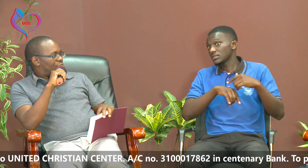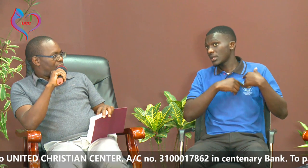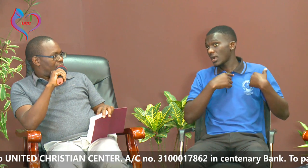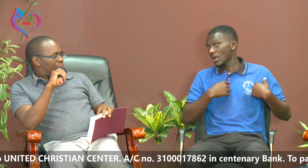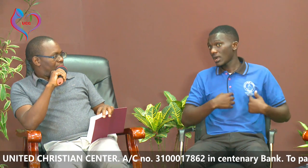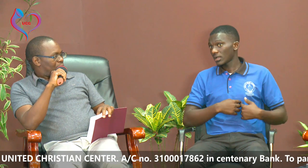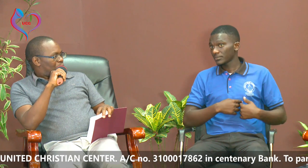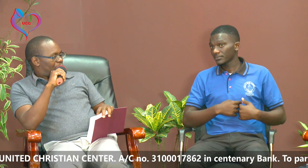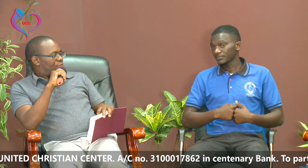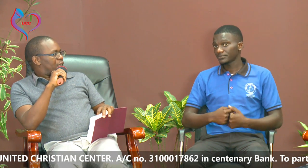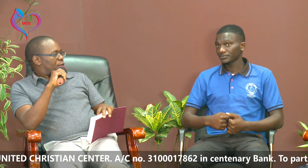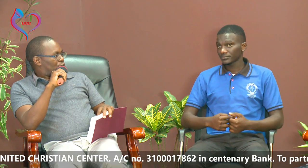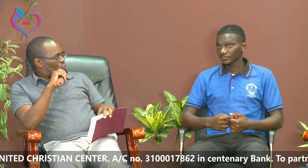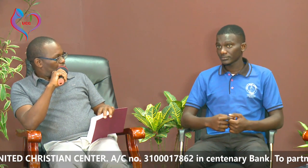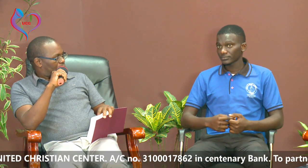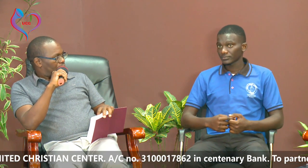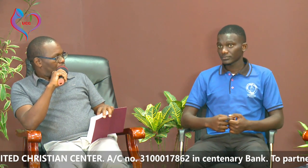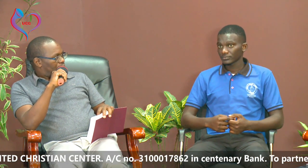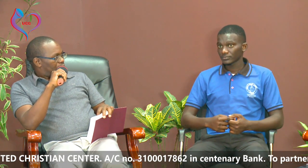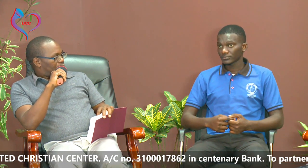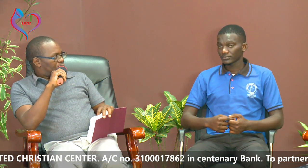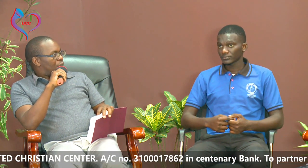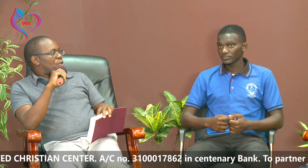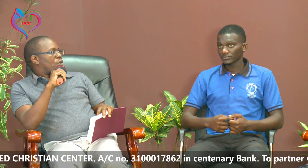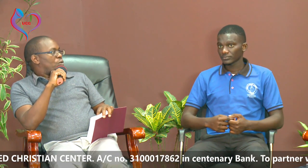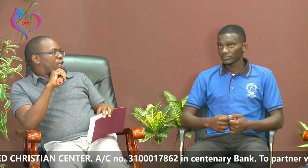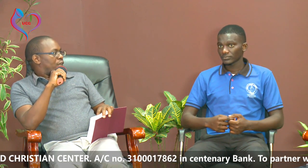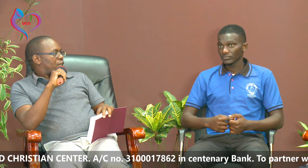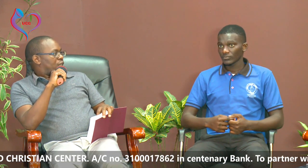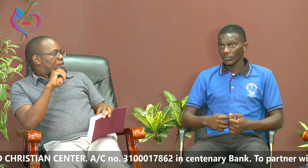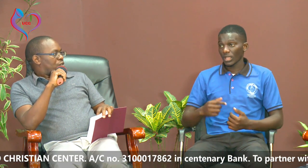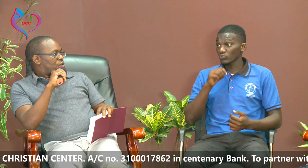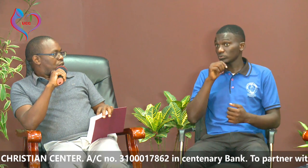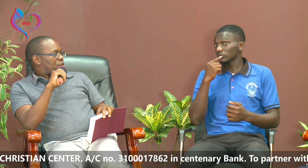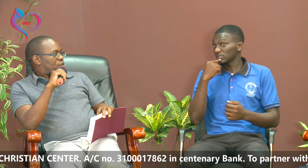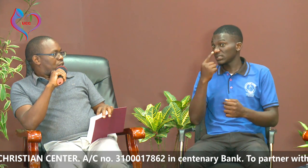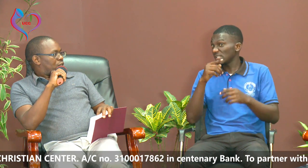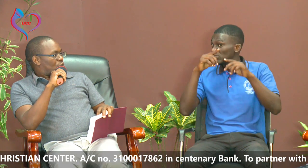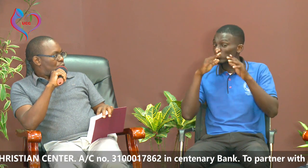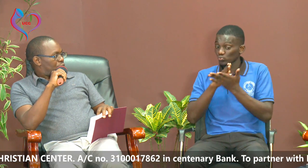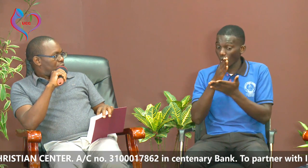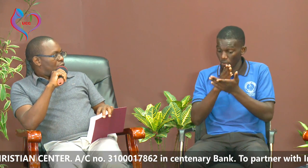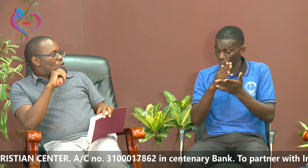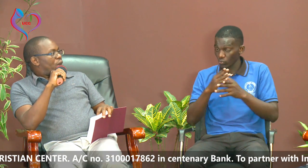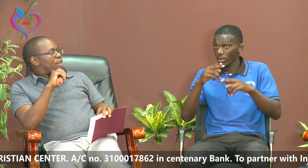Aha. Weba area wetu inzo guteka. Sigamenti wegubeira. Ndowoza. Ndowoza. Yes. Kuba